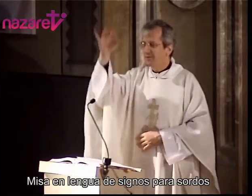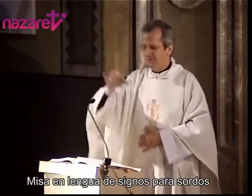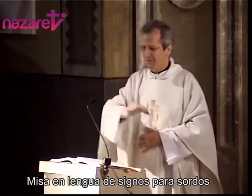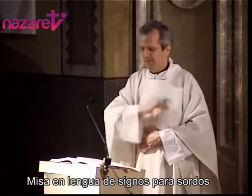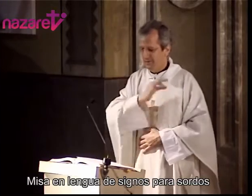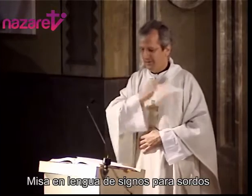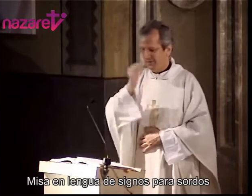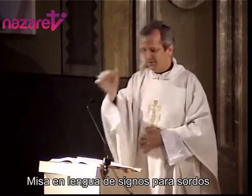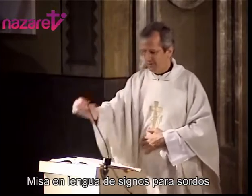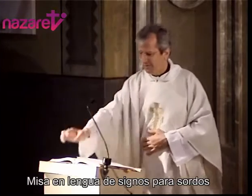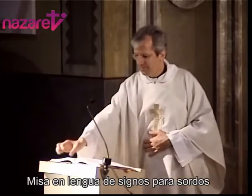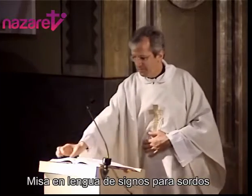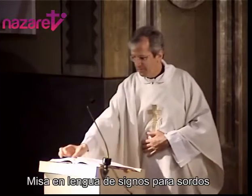ti, Señor.